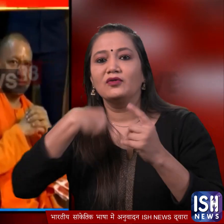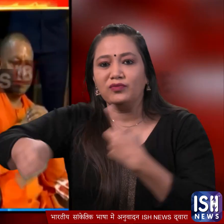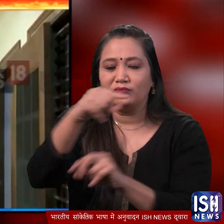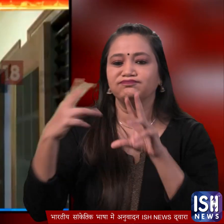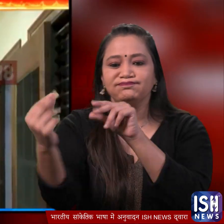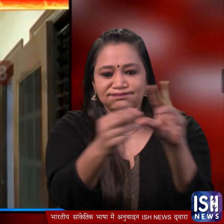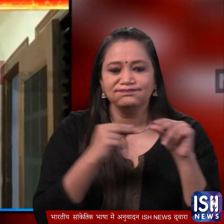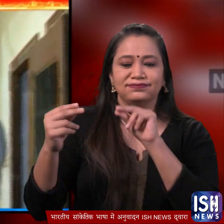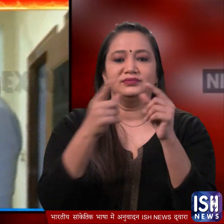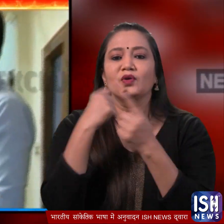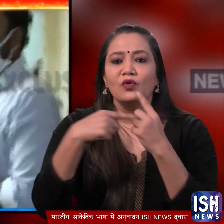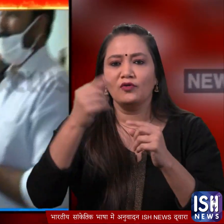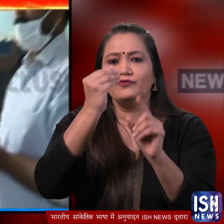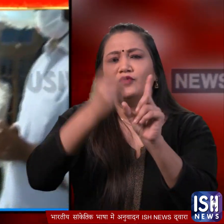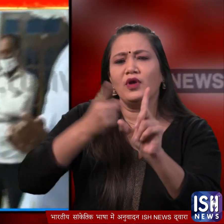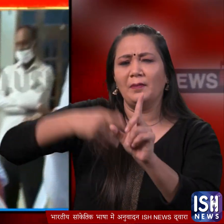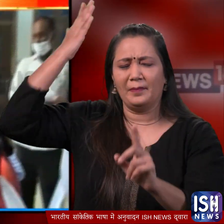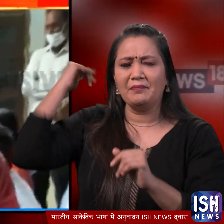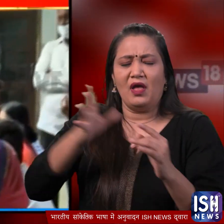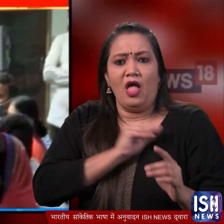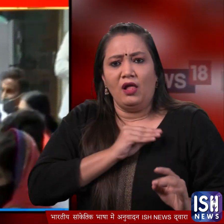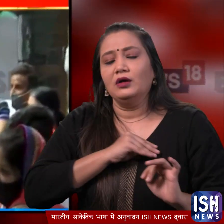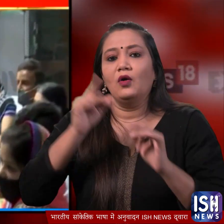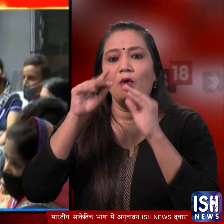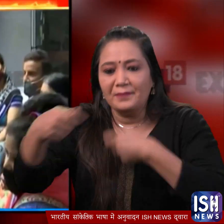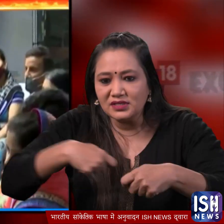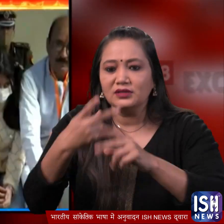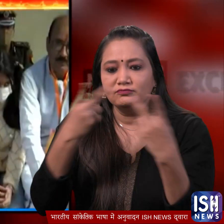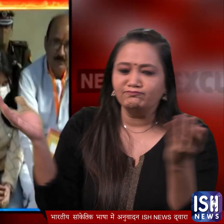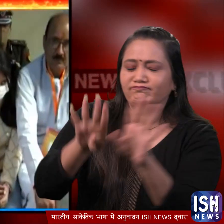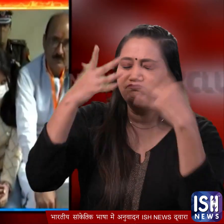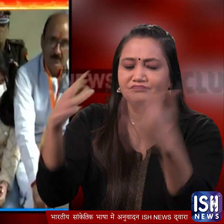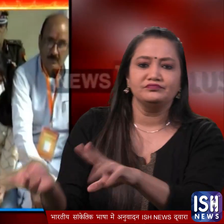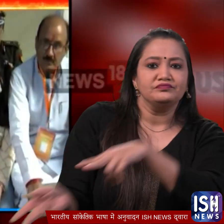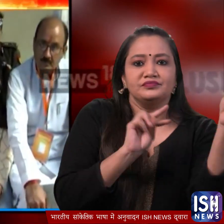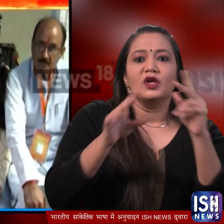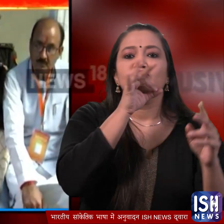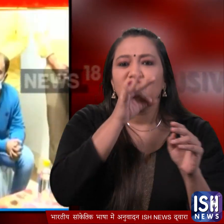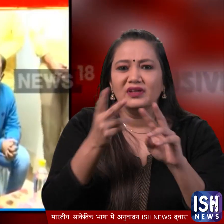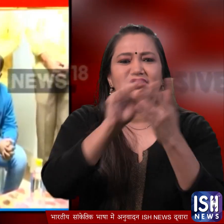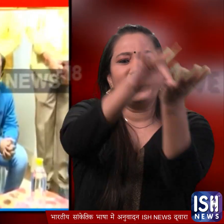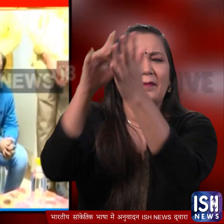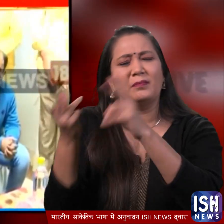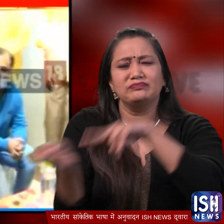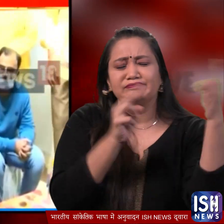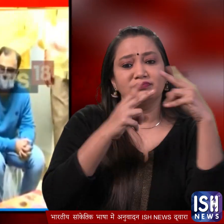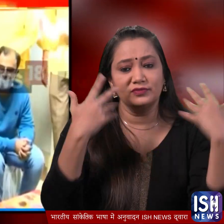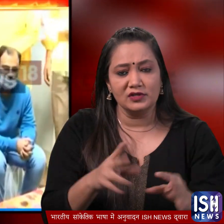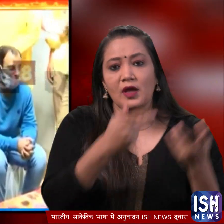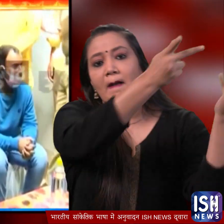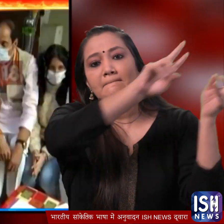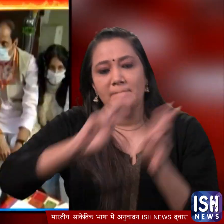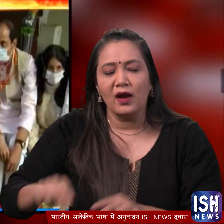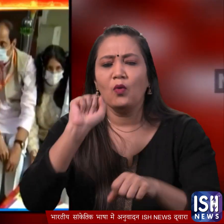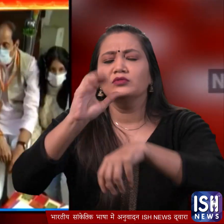बातचीत करने उनके घर गए जो कुछ साल पहले डर की वजह से अपना कारोबार बंद कर सूरत या दूसरी जगह चले गए थे। मुख्यमंत्री ने पीड़ितों के